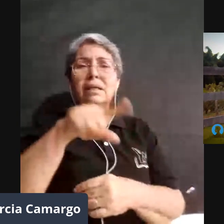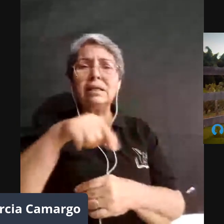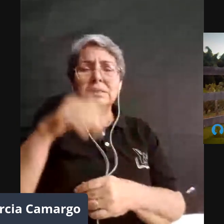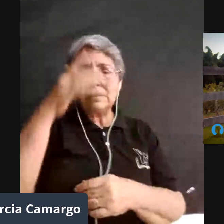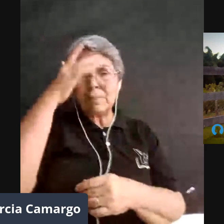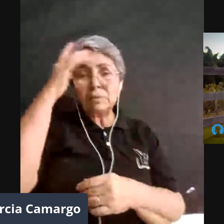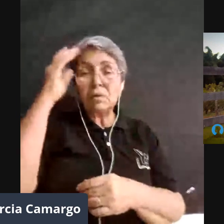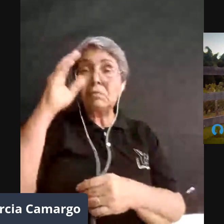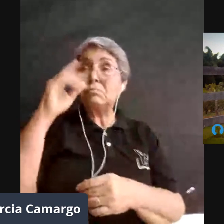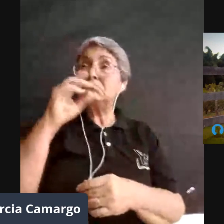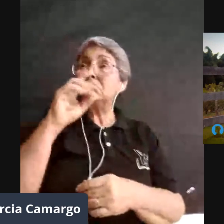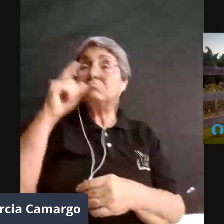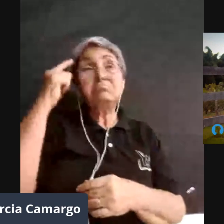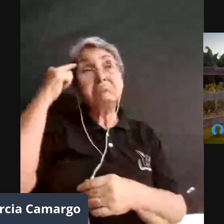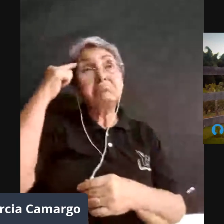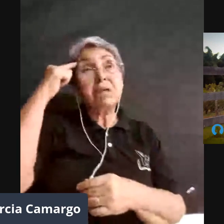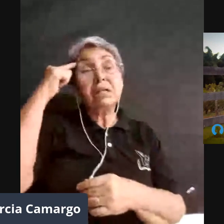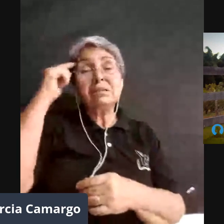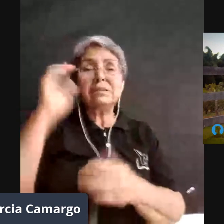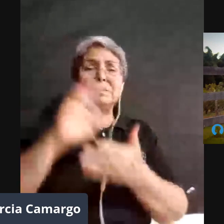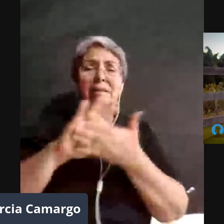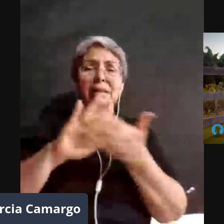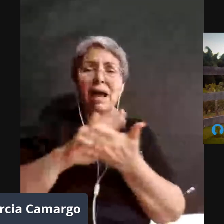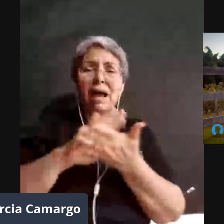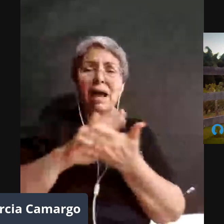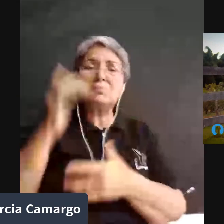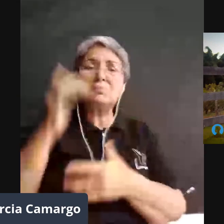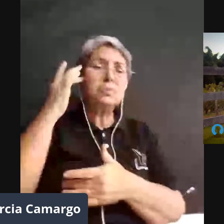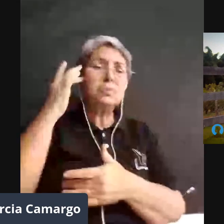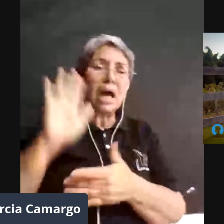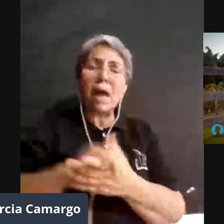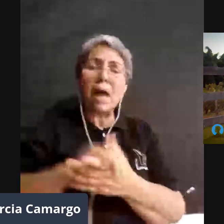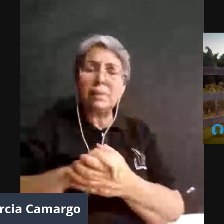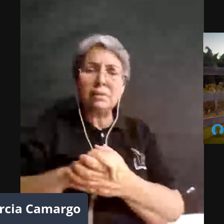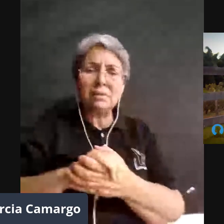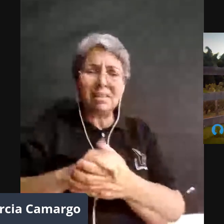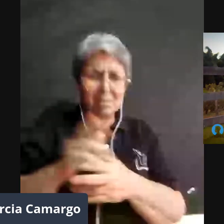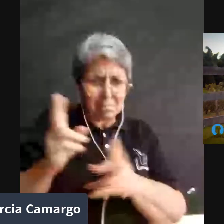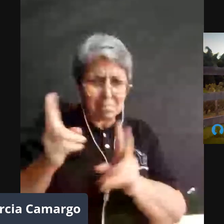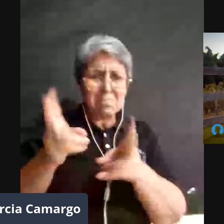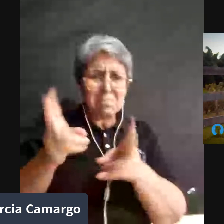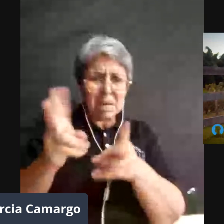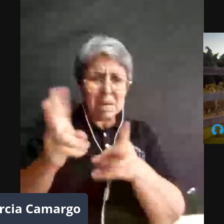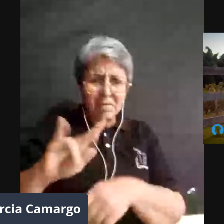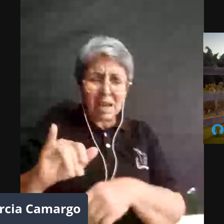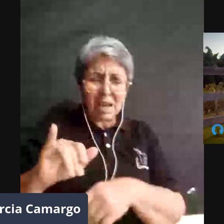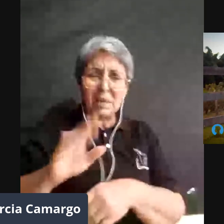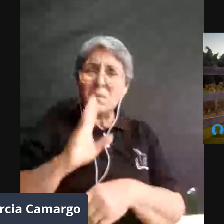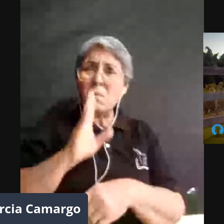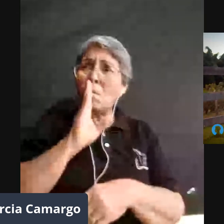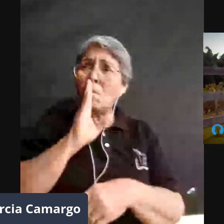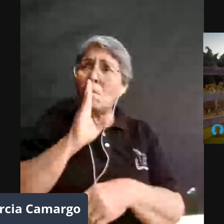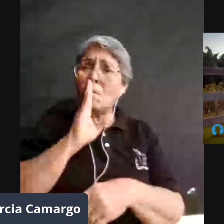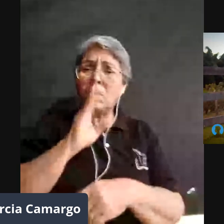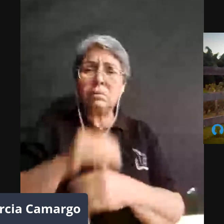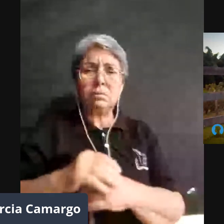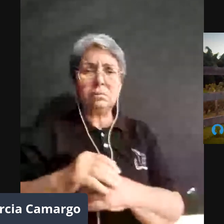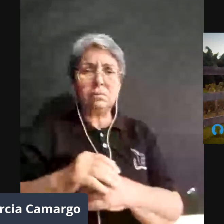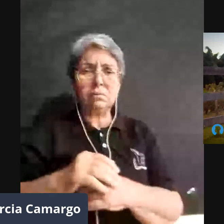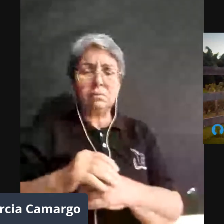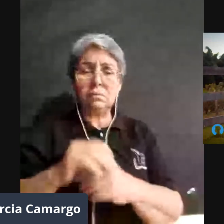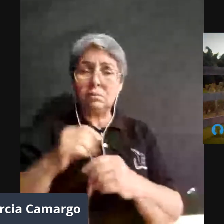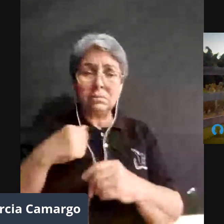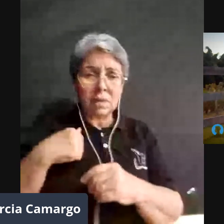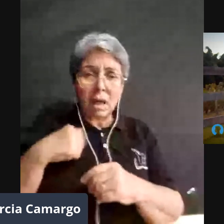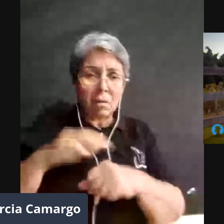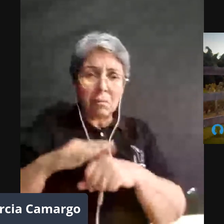saber, sem jamais conhecer, sem jamais ter a oportunidade de apreciar o preço da redenção que